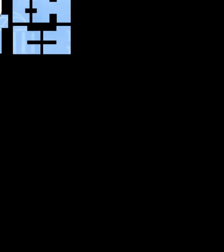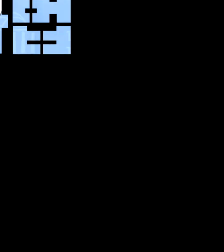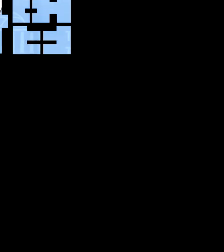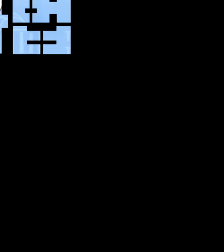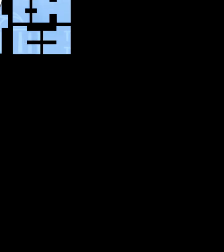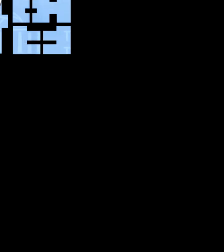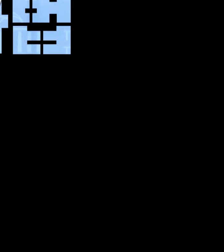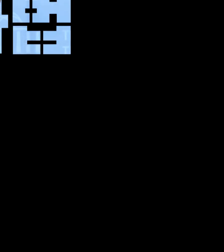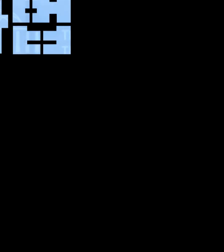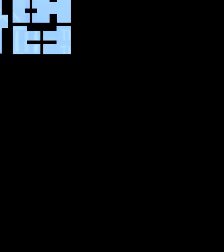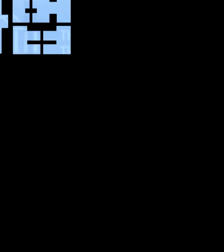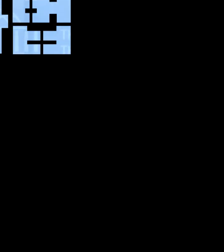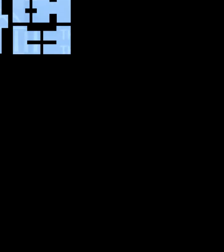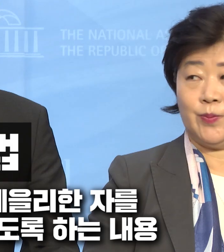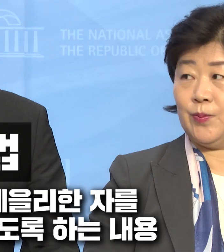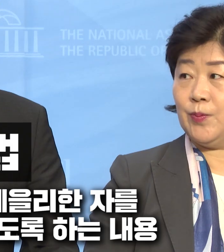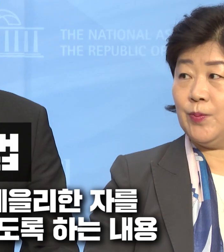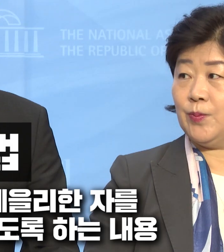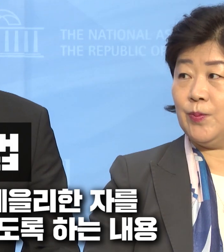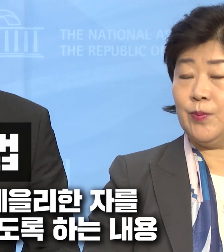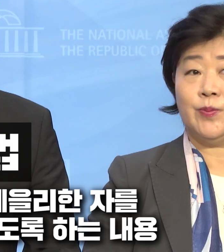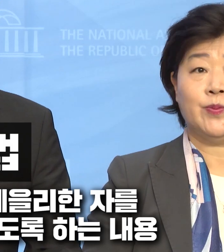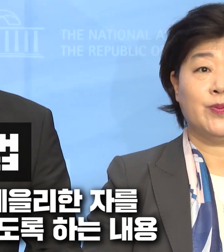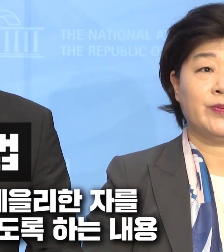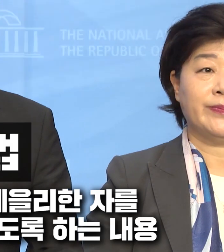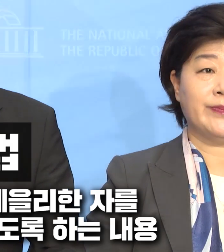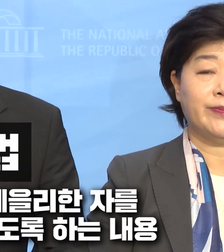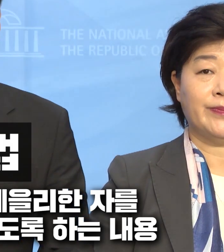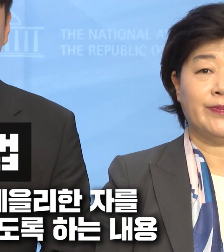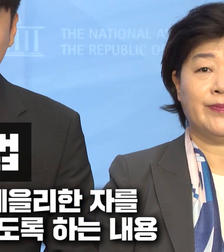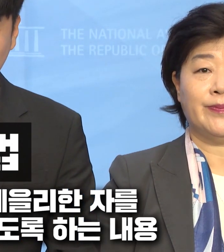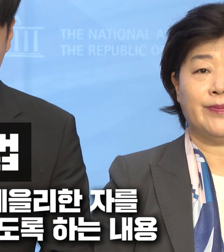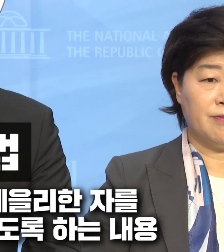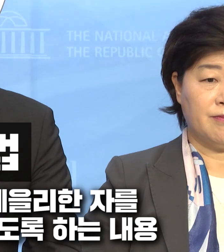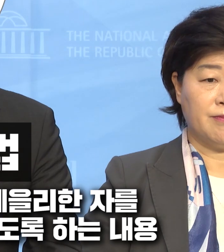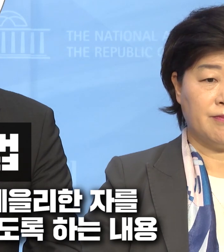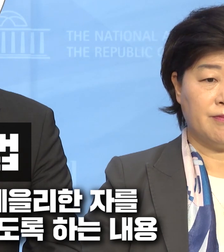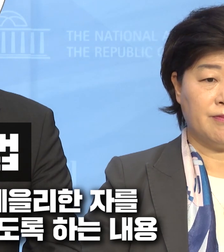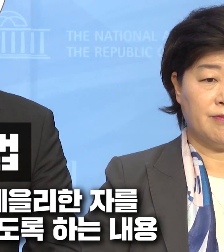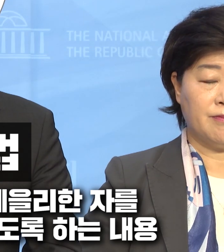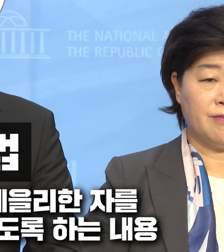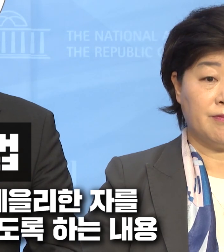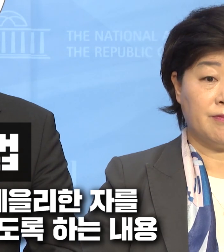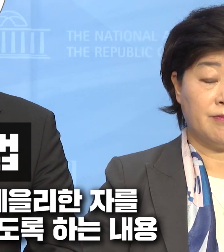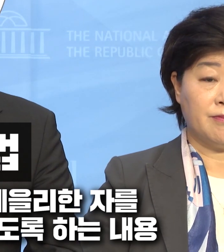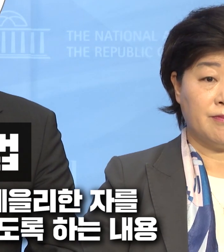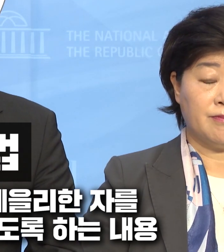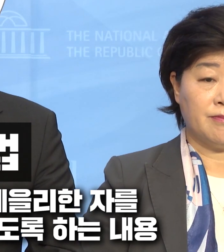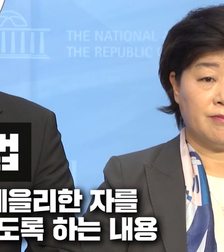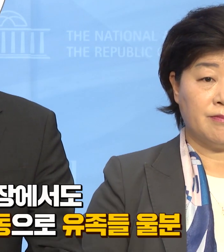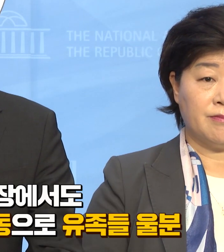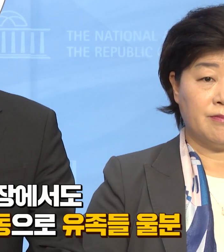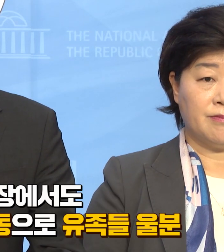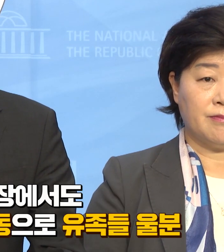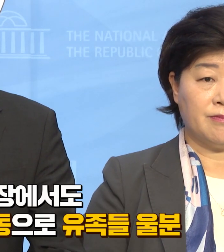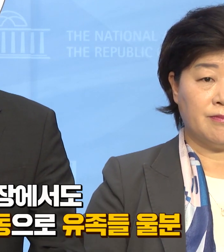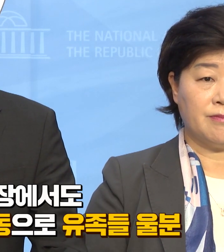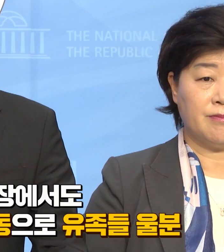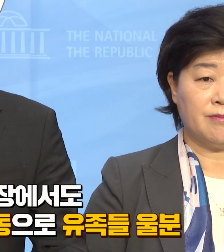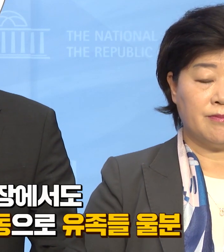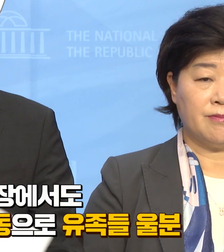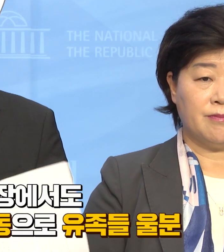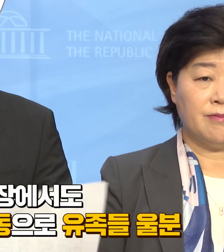저희들의 친모는 하라가 9살 때 가출하여 거의 20년 동안 연락이 되지 않았습니다. 아무리 그래도 그렇지 자신의 친딸